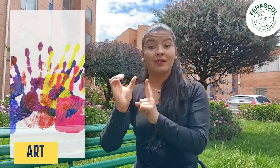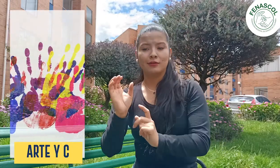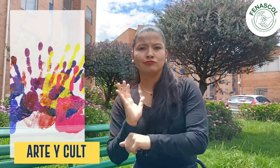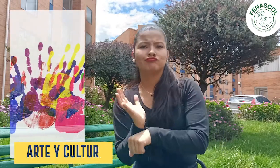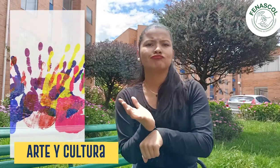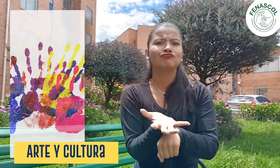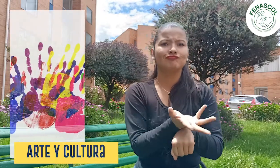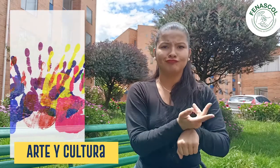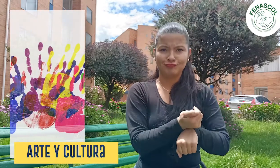Arte y cultura.